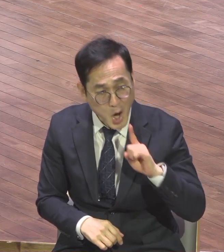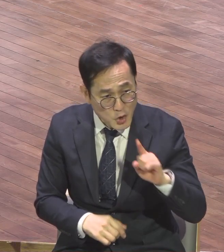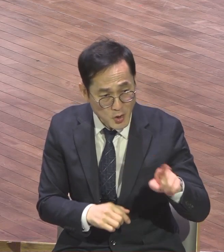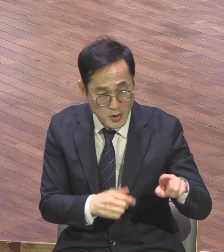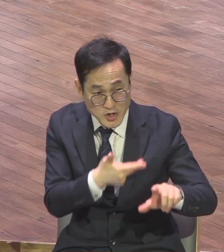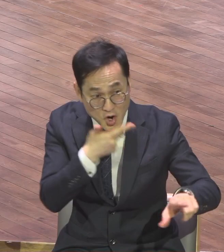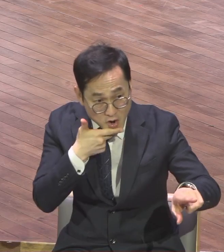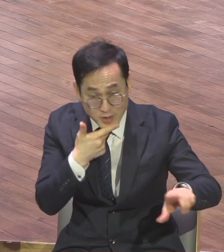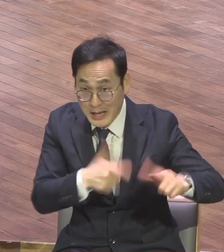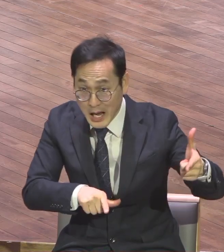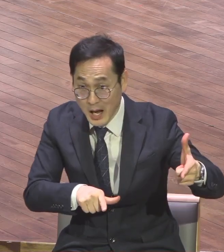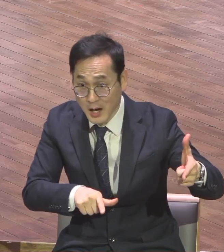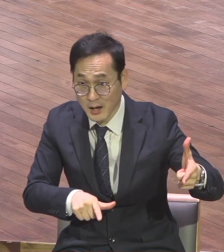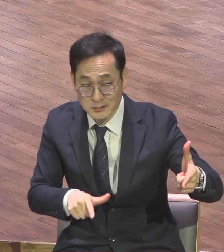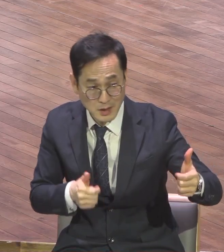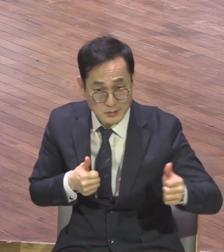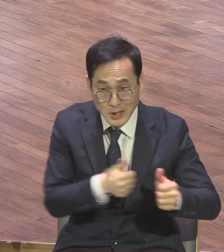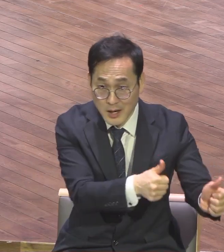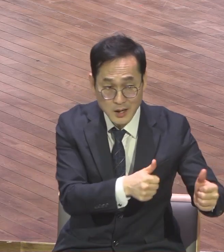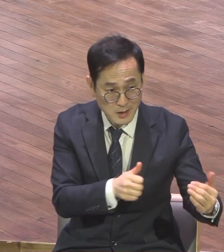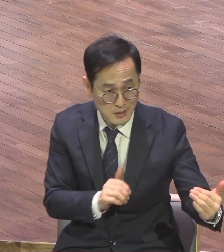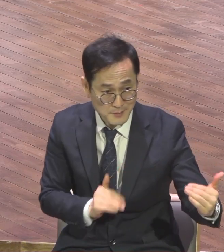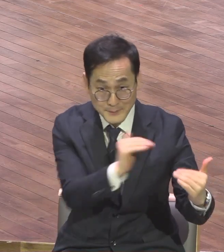듣게 된 거예요. 하나님 복음을.